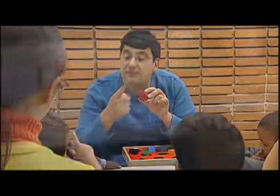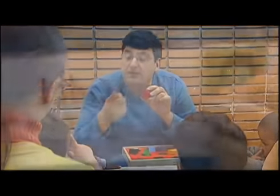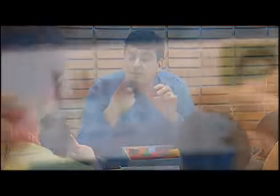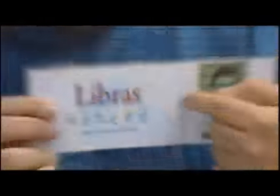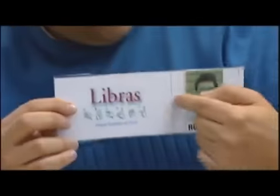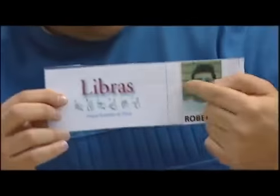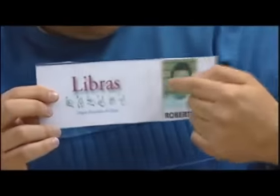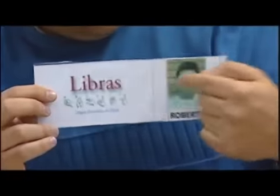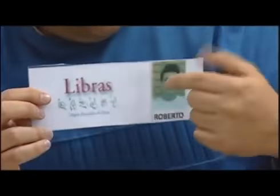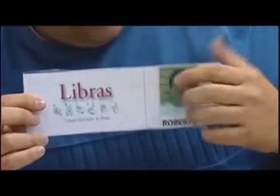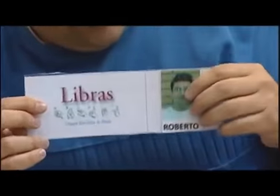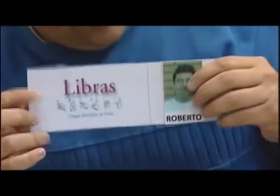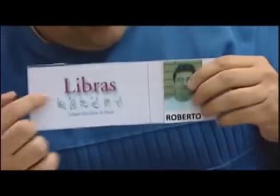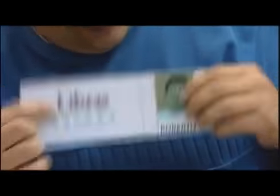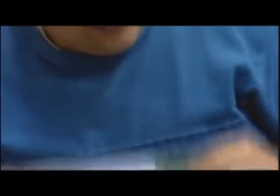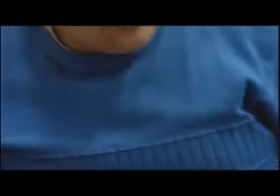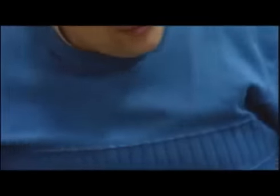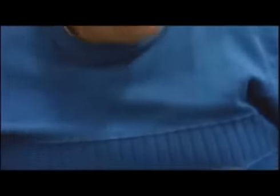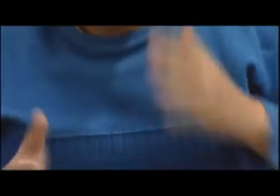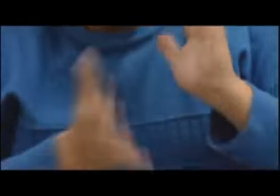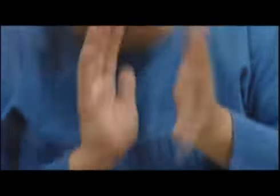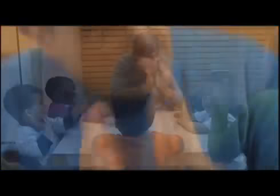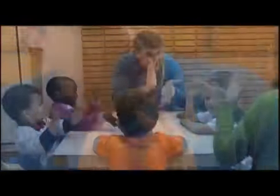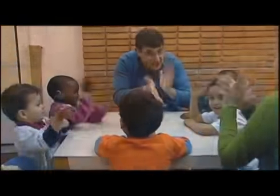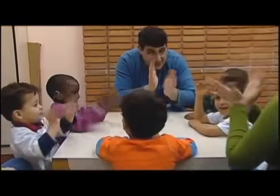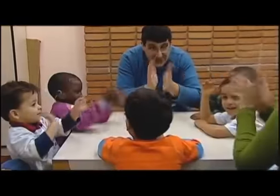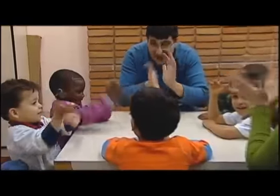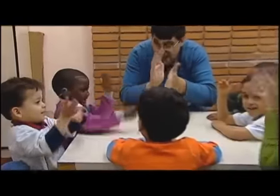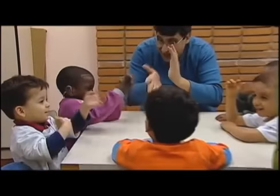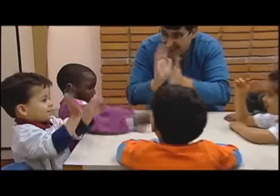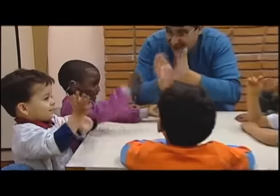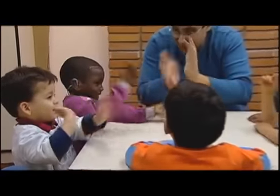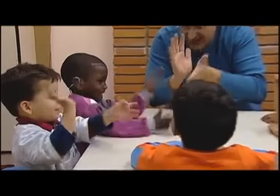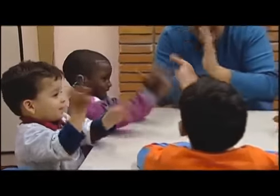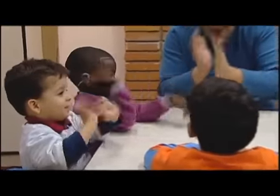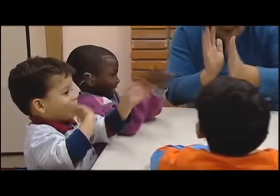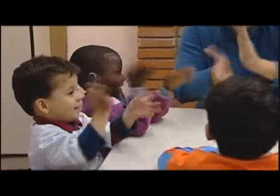O português, as crianças surdas aprendem como segunda língua.